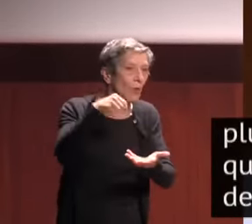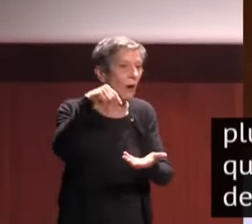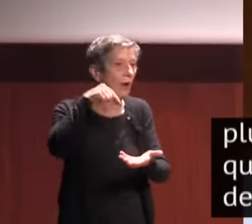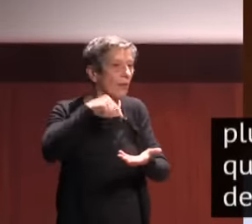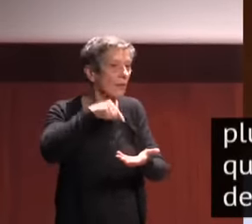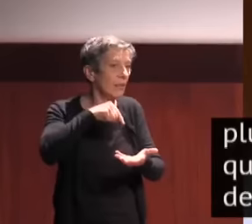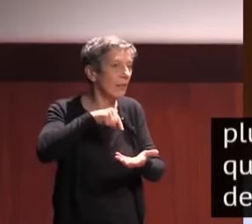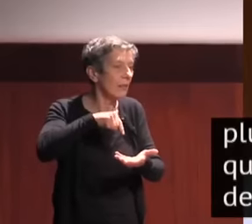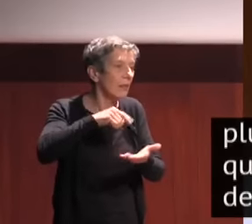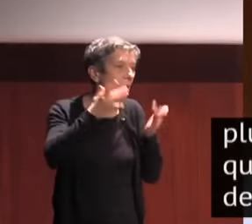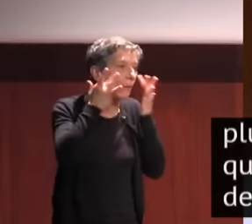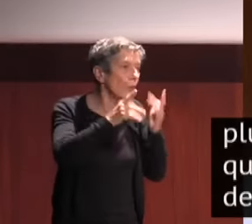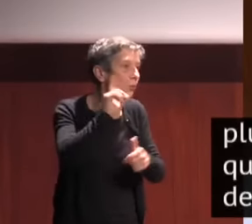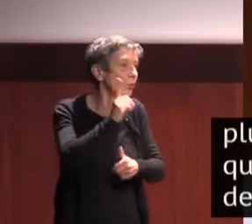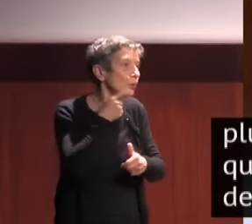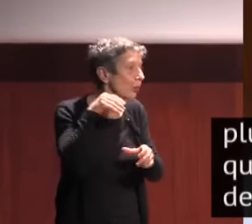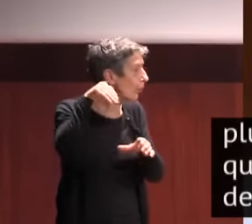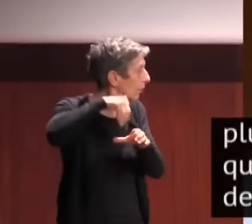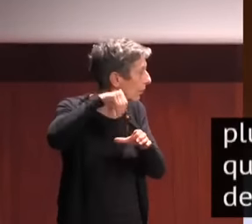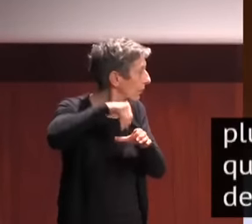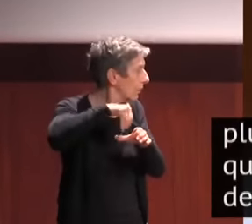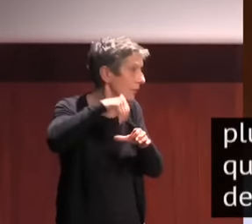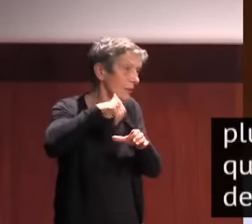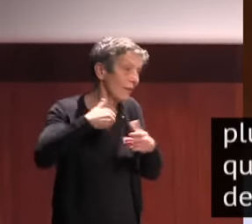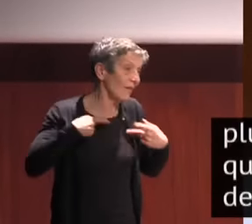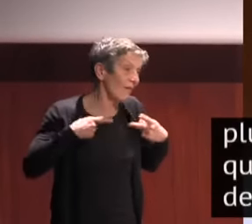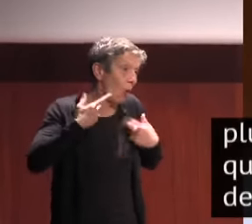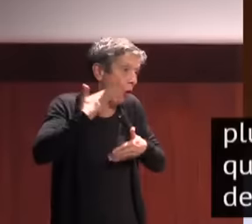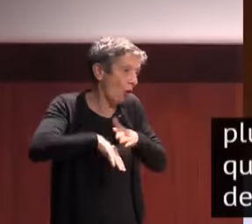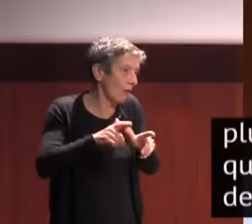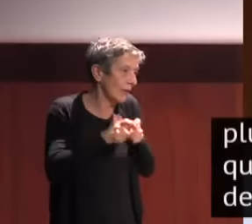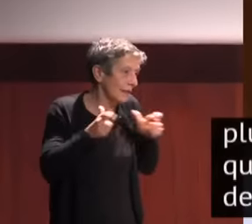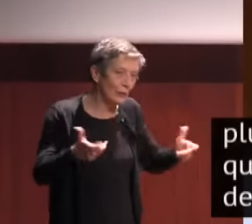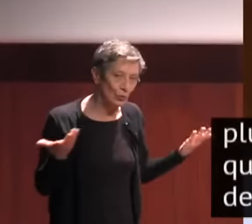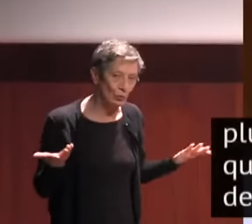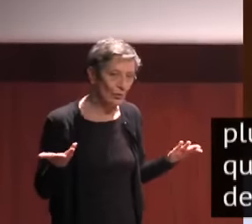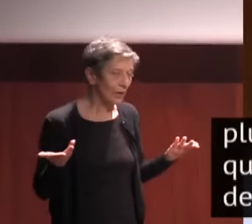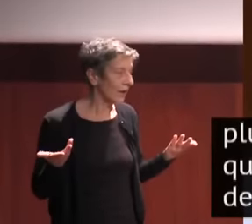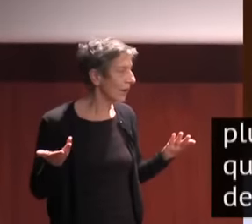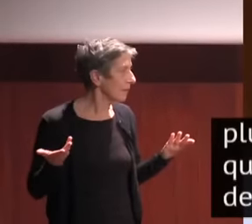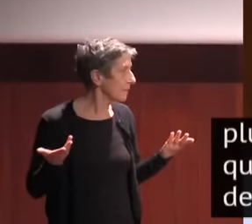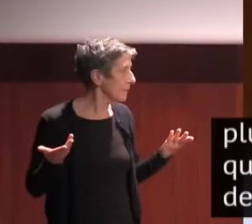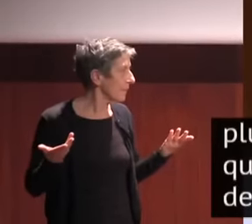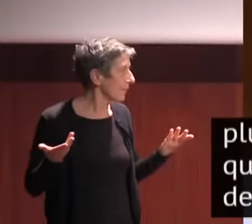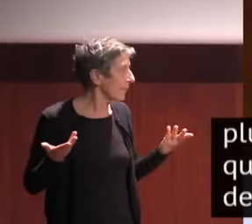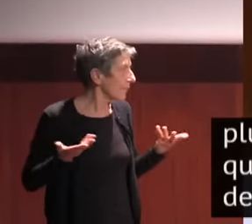la culture sourde vit à l'Institut et qu'il est de plus en plus